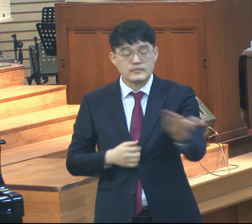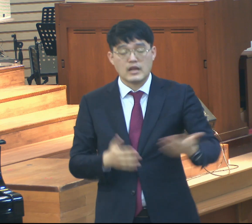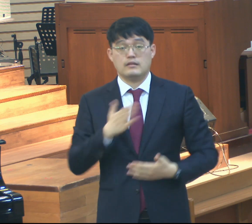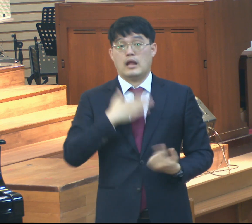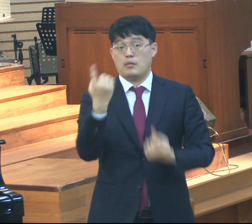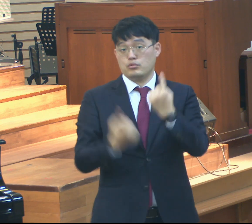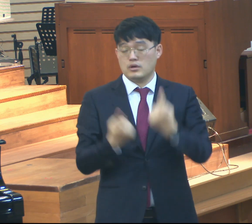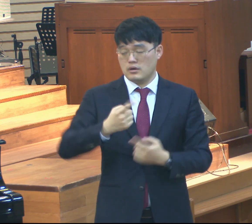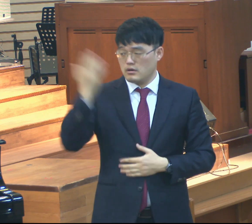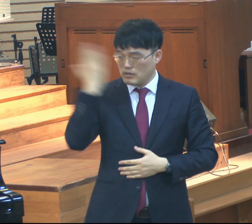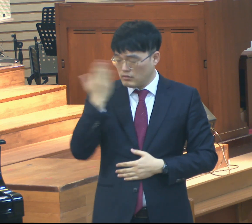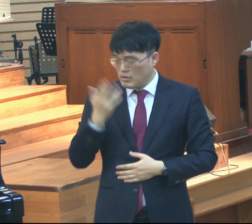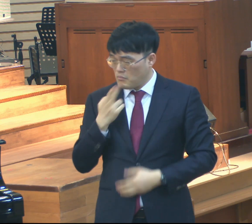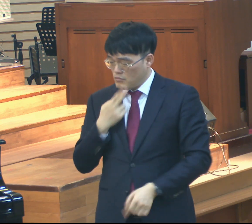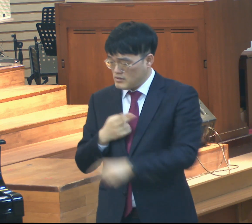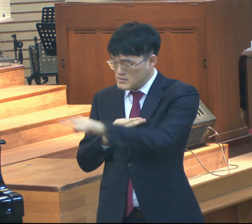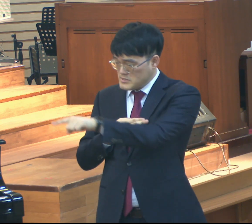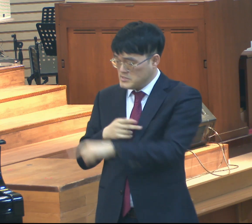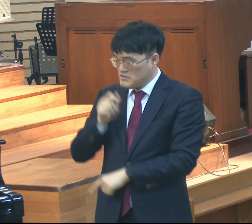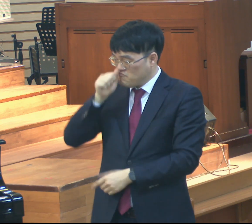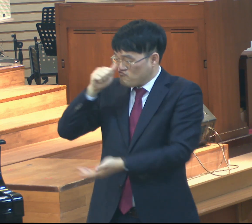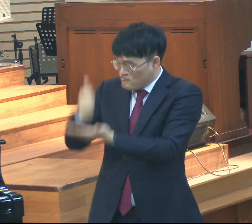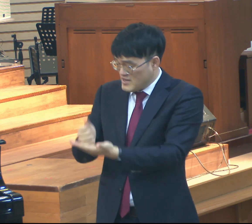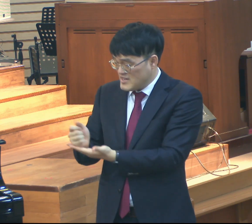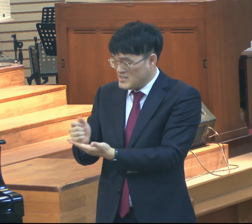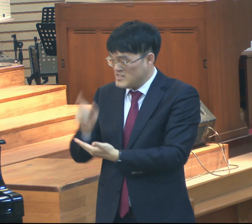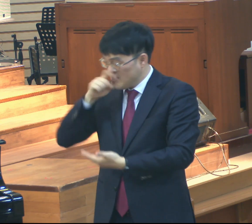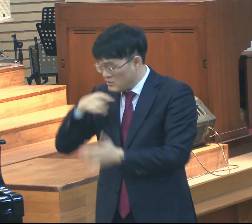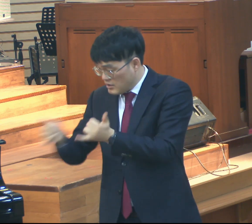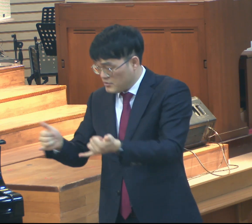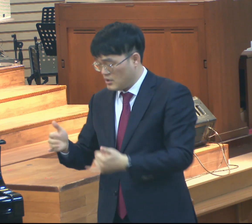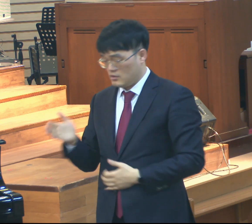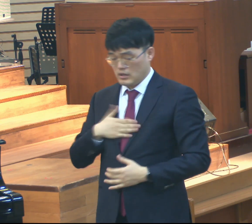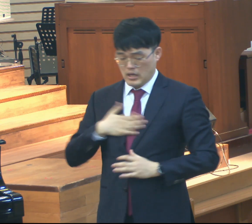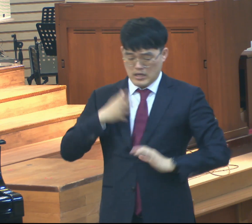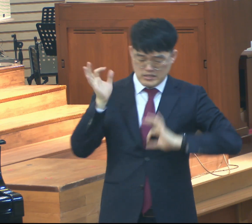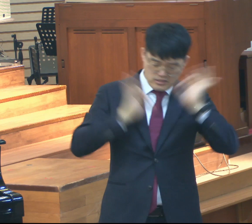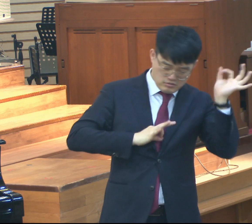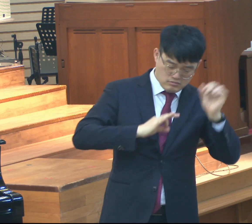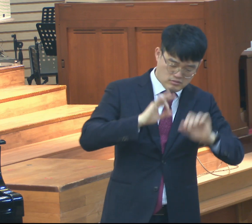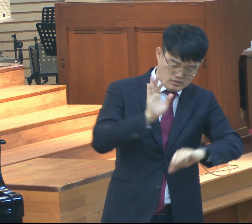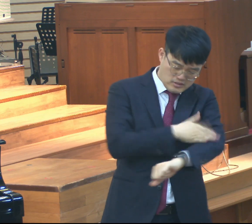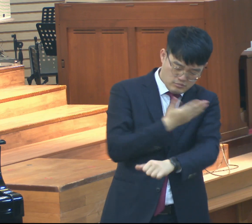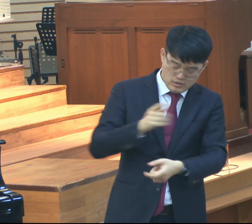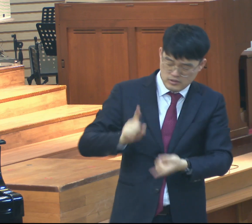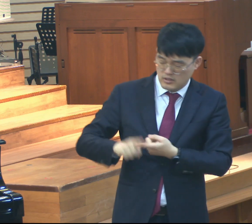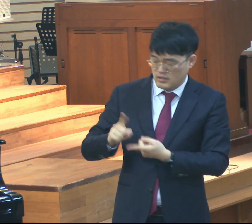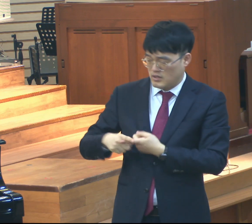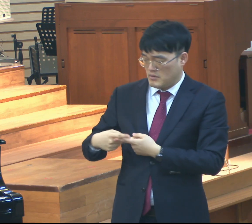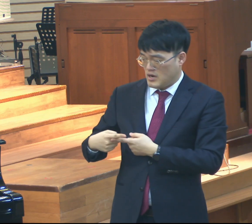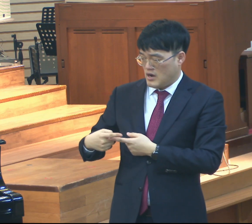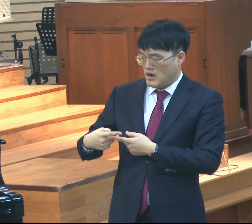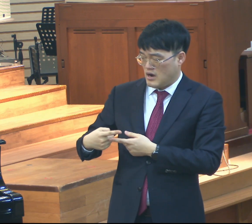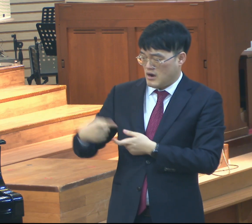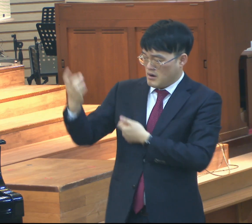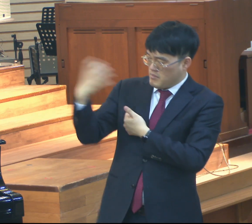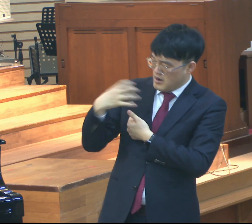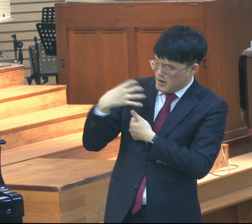않은 이들이 내 흠에 대해서, 내 잘못에 대해서 거론할 때 우리는 어떤 반응을 보여야 할까? 이